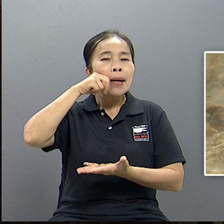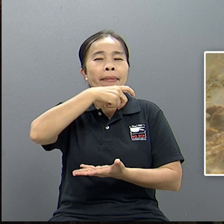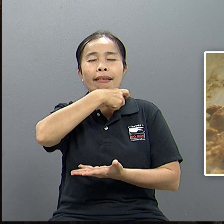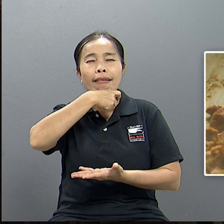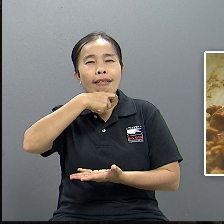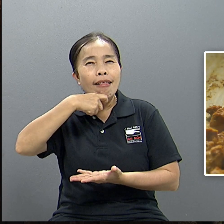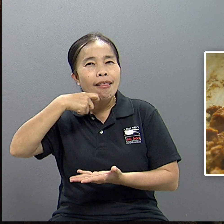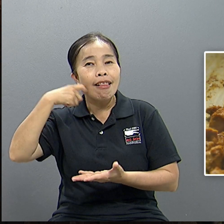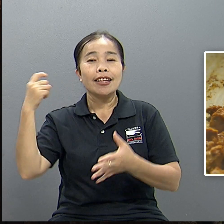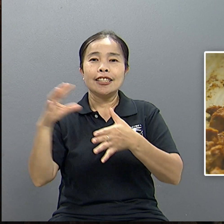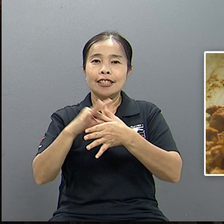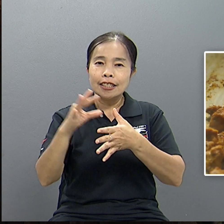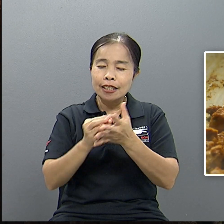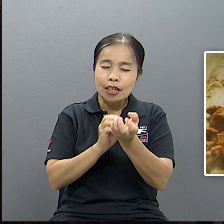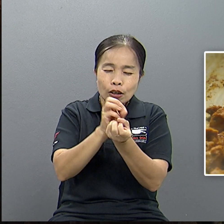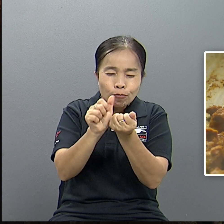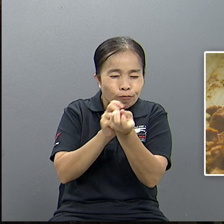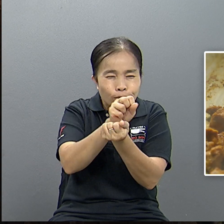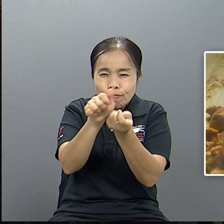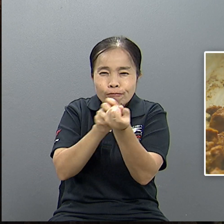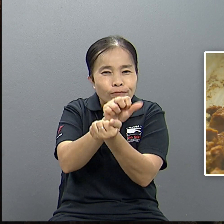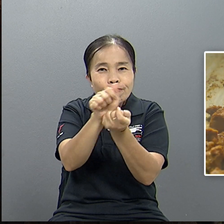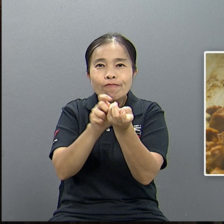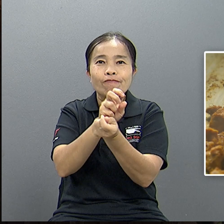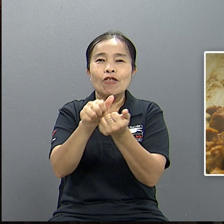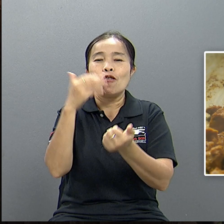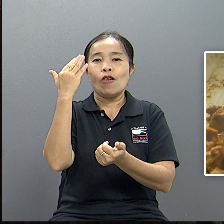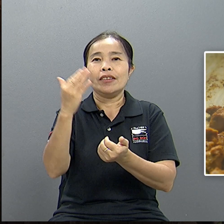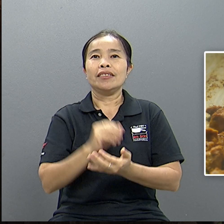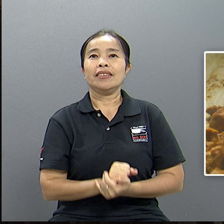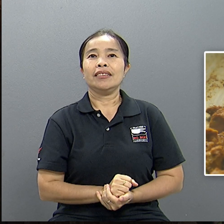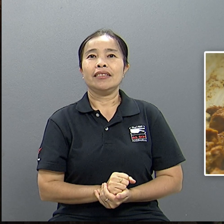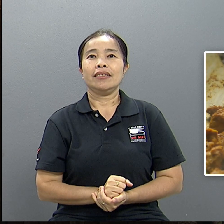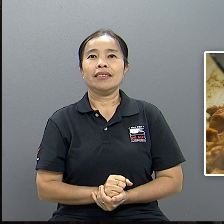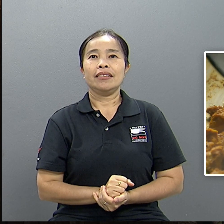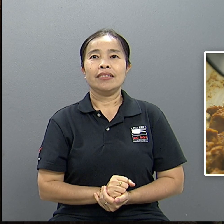นเนื้อกลิ้งไปมาในกระทะได้ส่งชื่อคั่วกลิ้ง